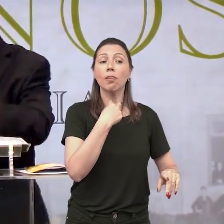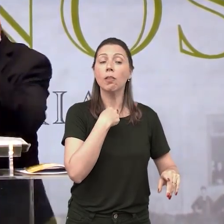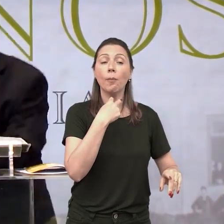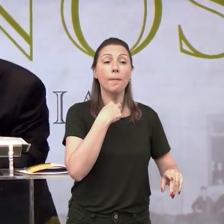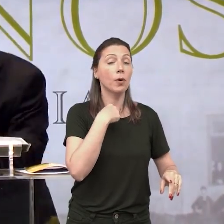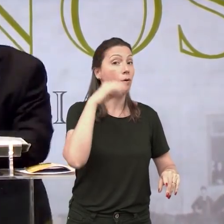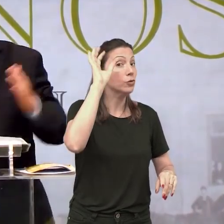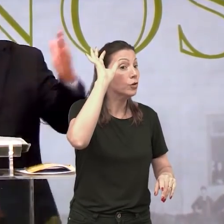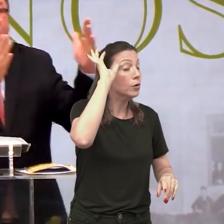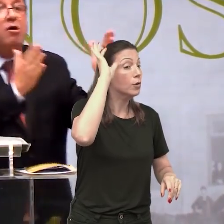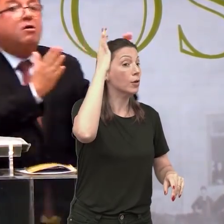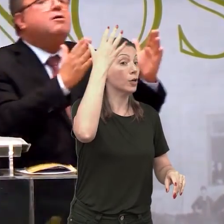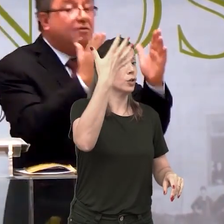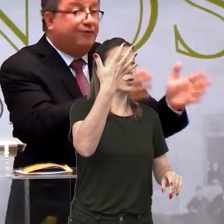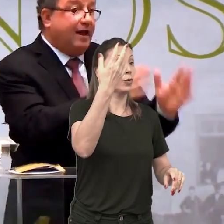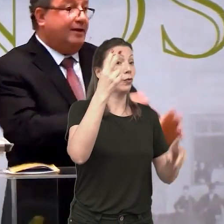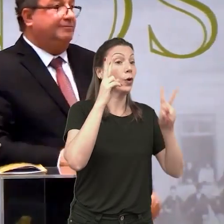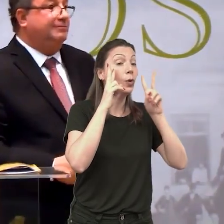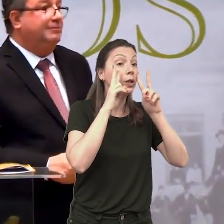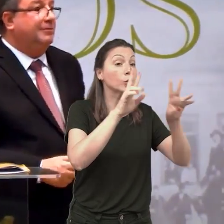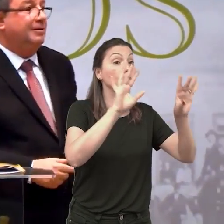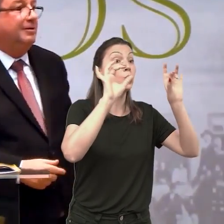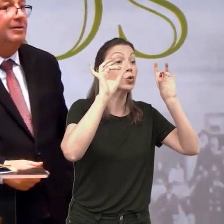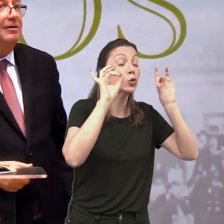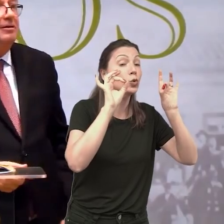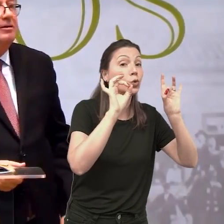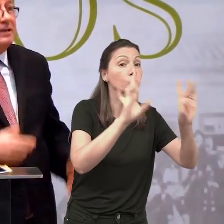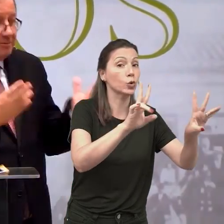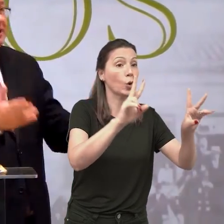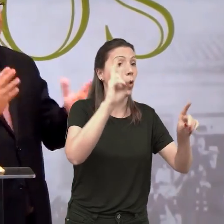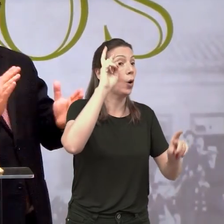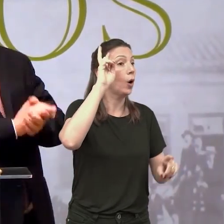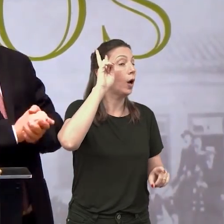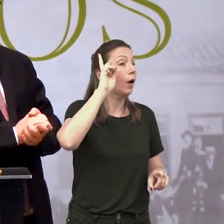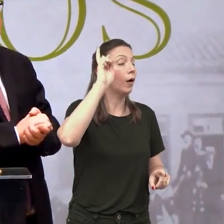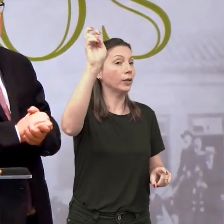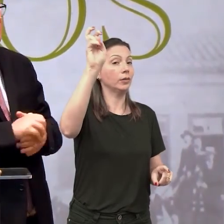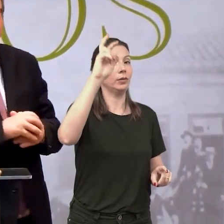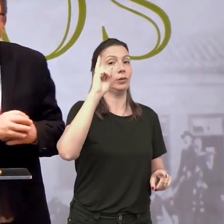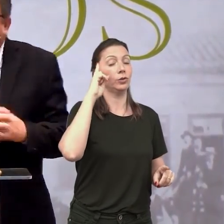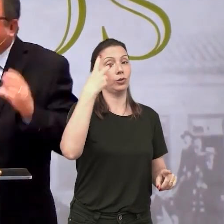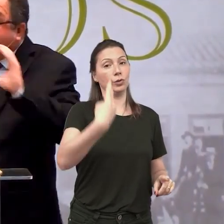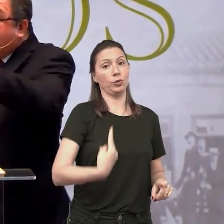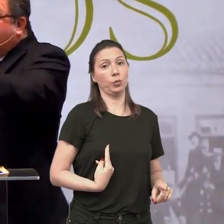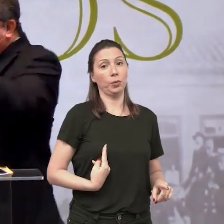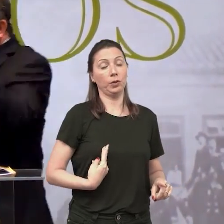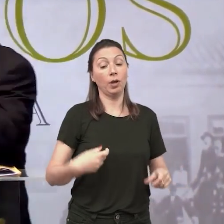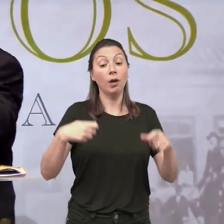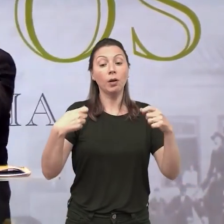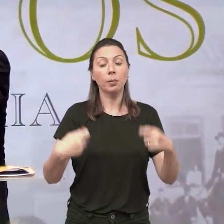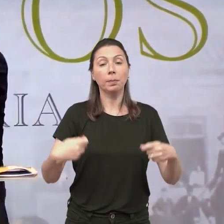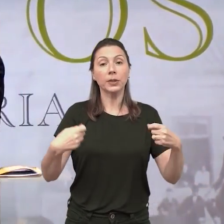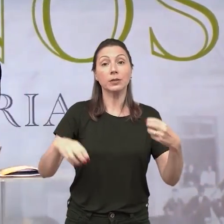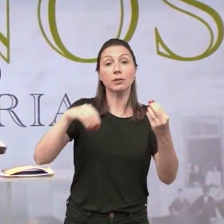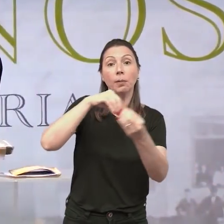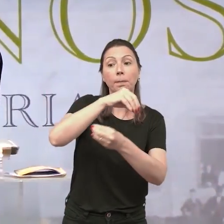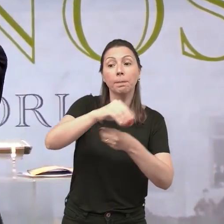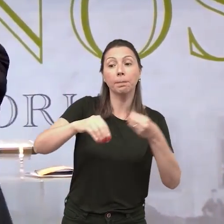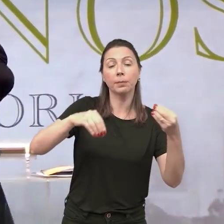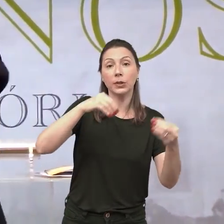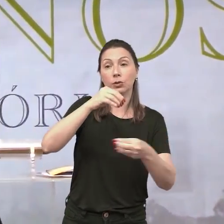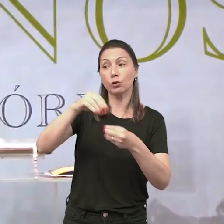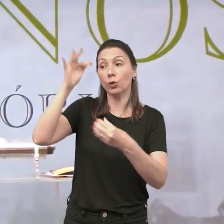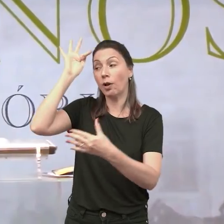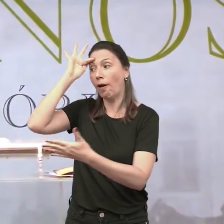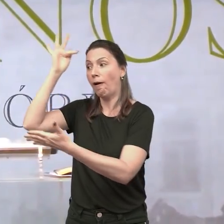que misturar entendimento com fé. Vocês estão me entendendo ou não? Porque qual é a dificuldade da gente? Ou a